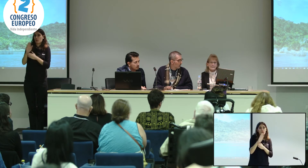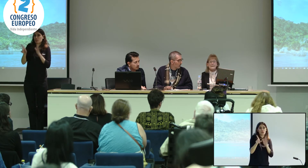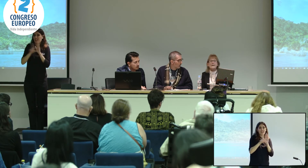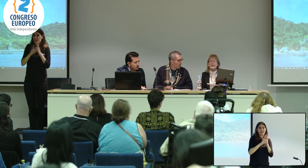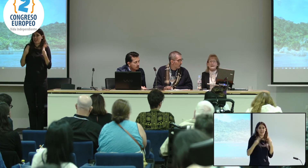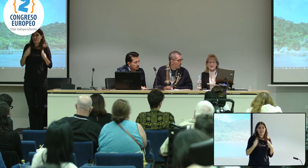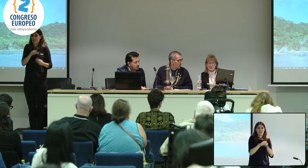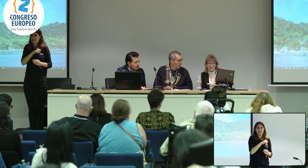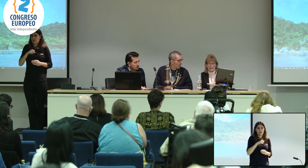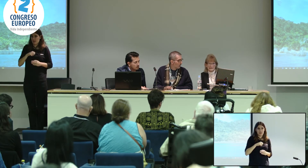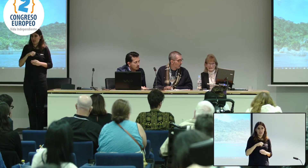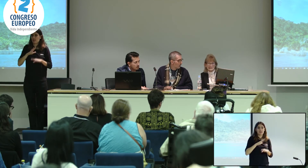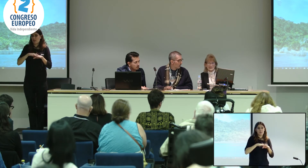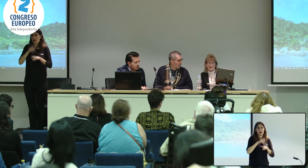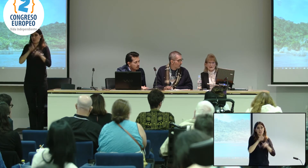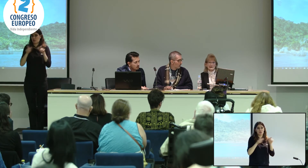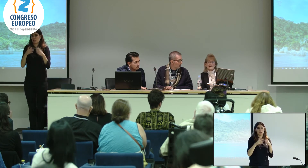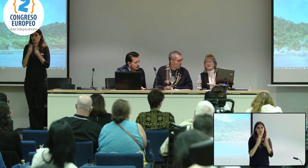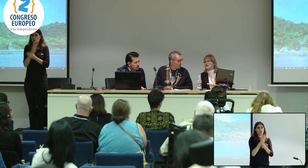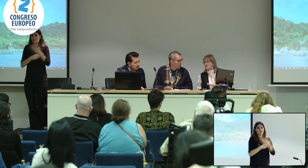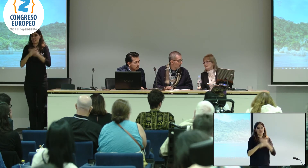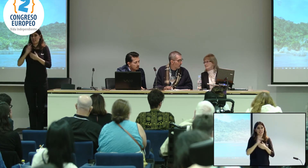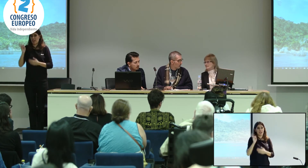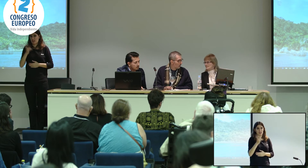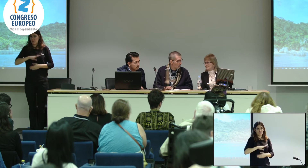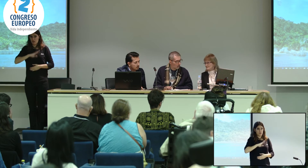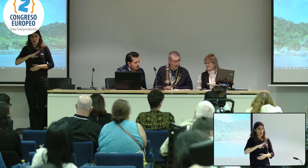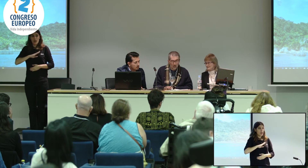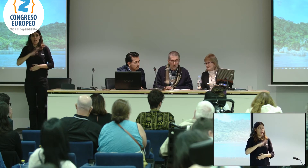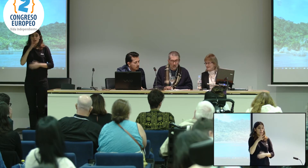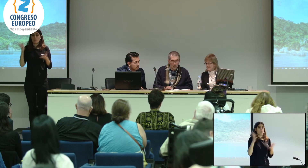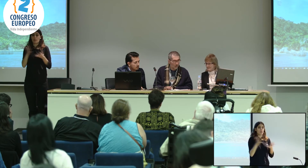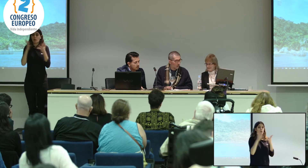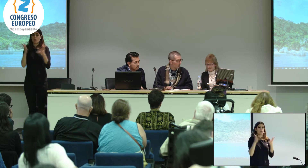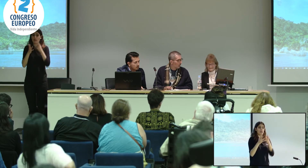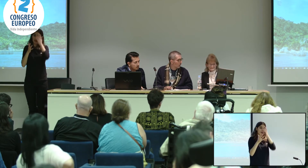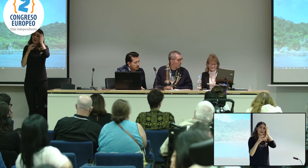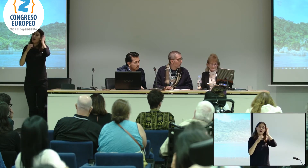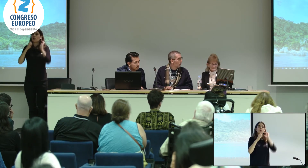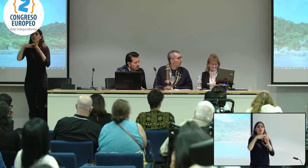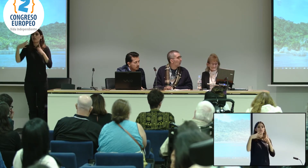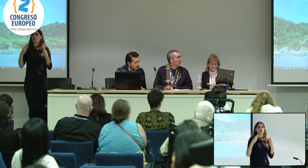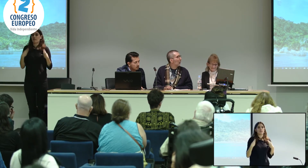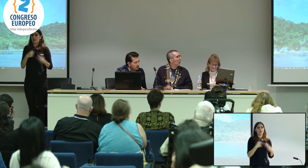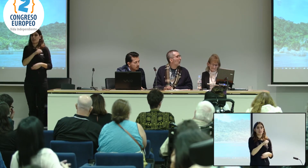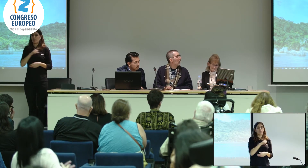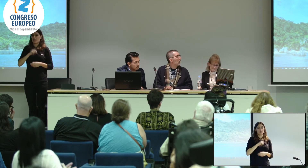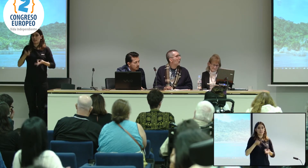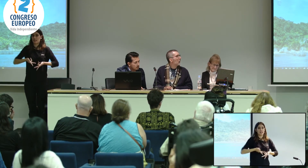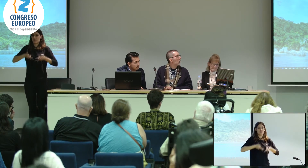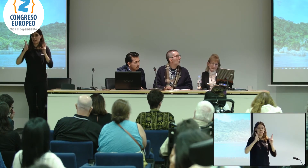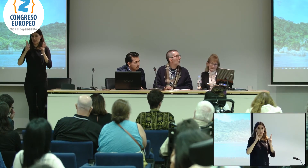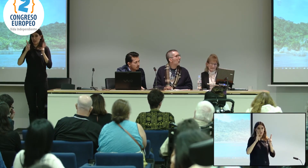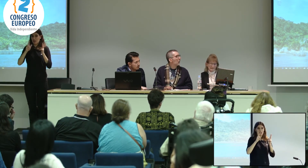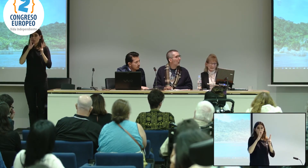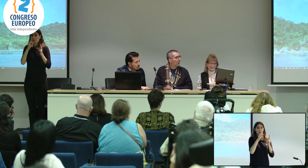vida independiente para las personas con diversidad funcional promovida por el Foro de Vida Independiente y Libertad, porque una